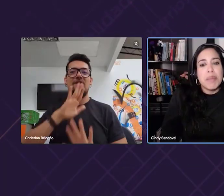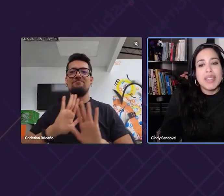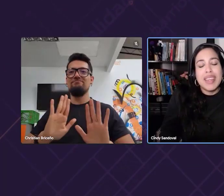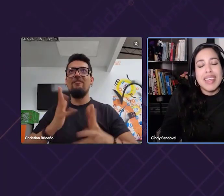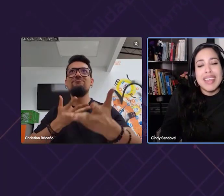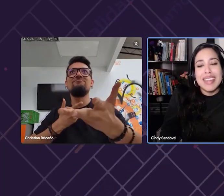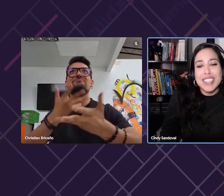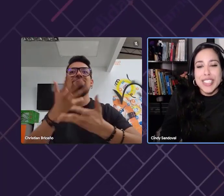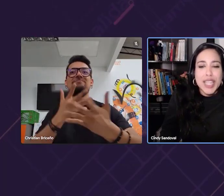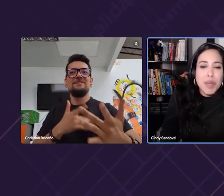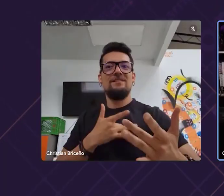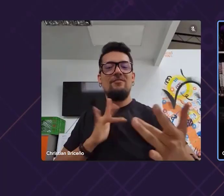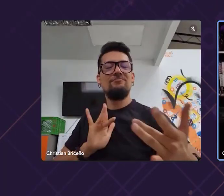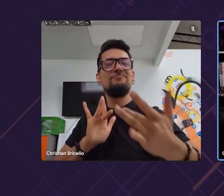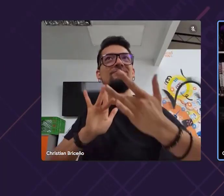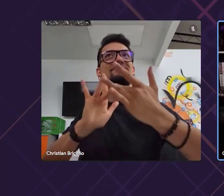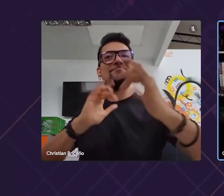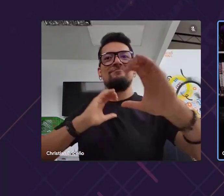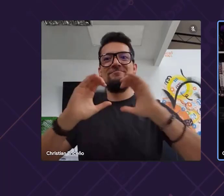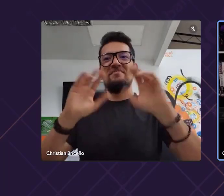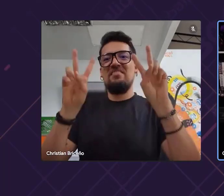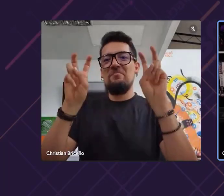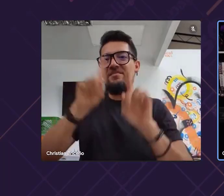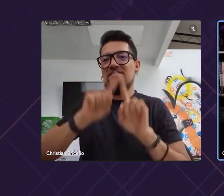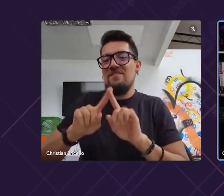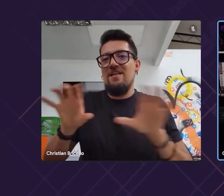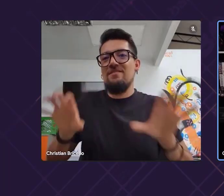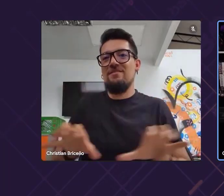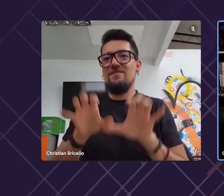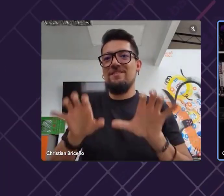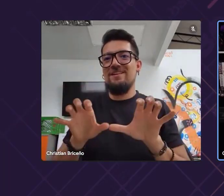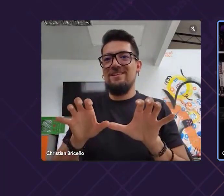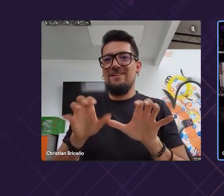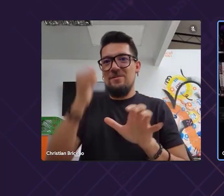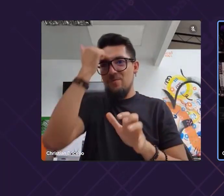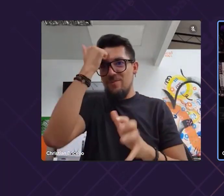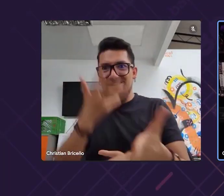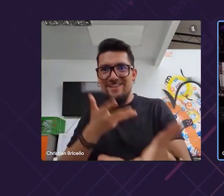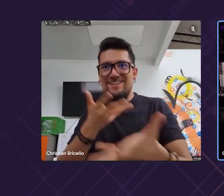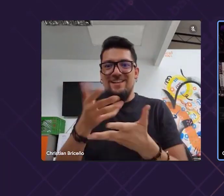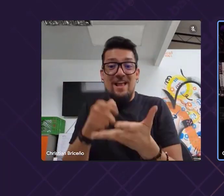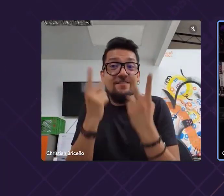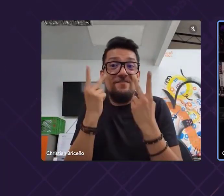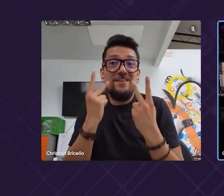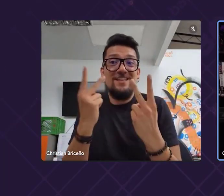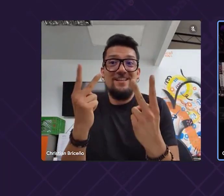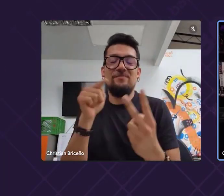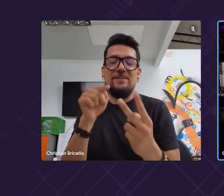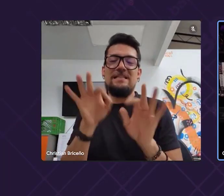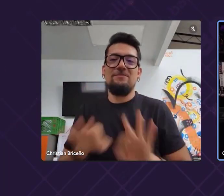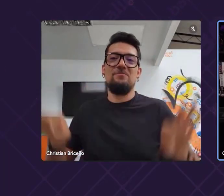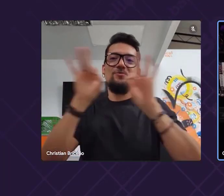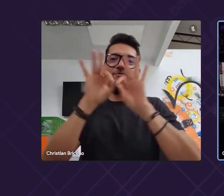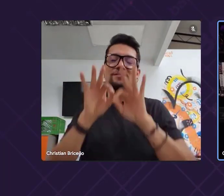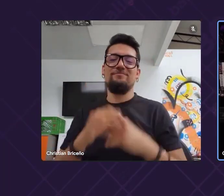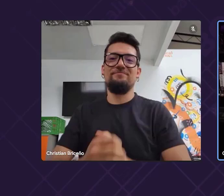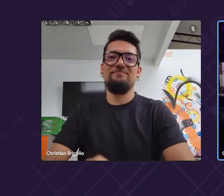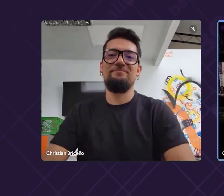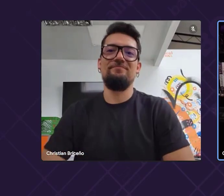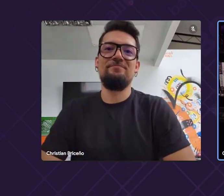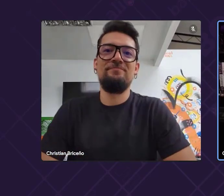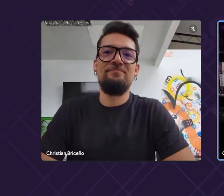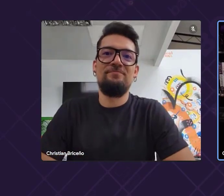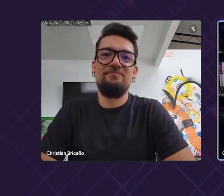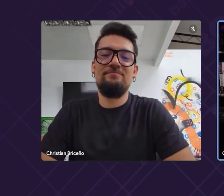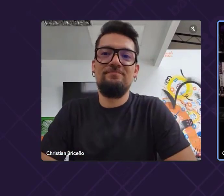Pues obviamente, ¿qué te puedo decir? Que un niño sordo vea un programa infantil en lengua de señas, créeme